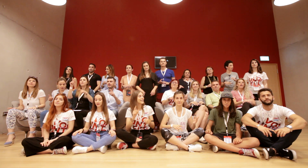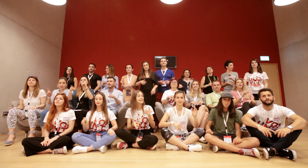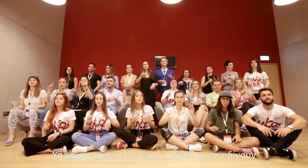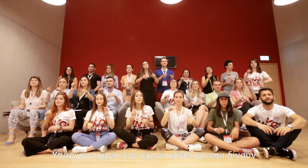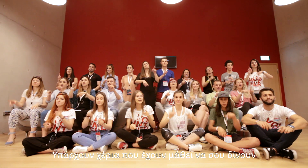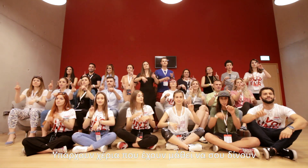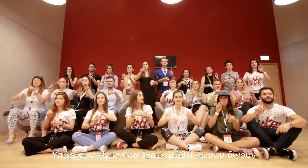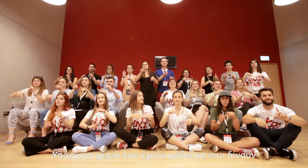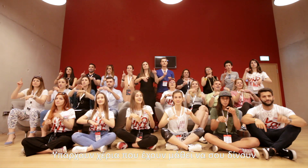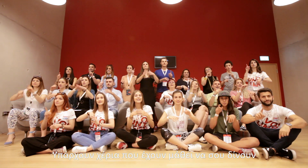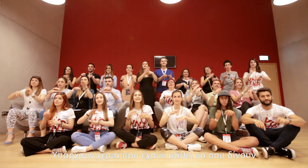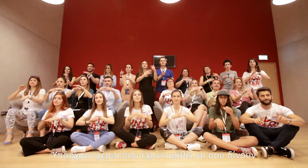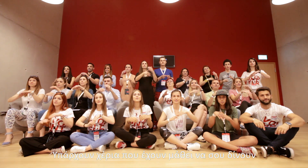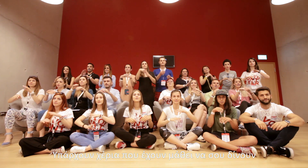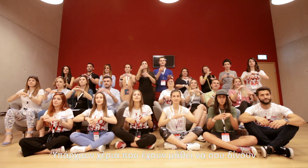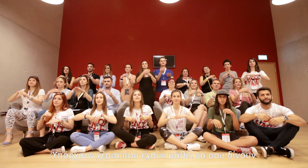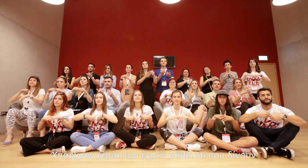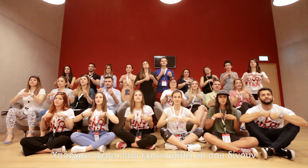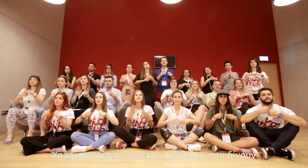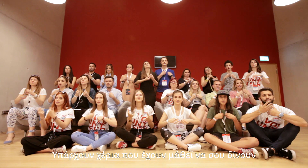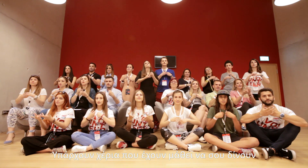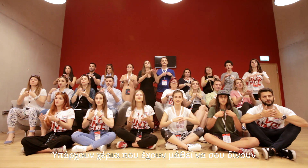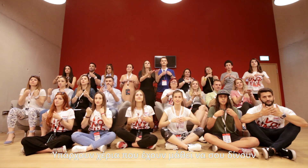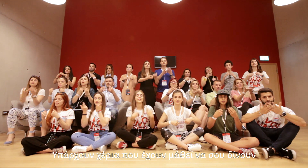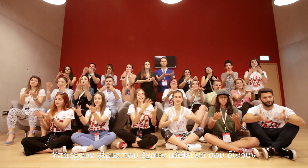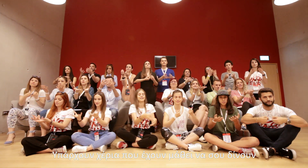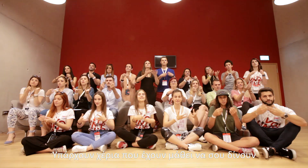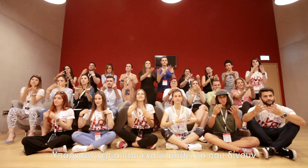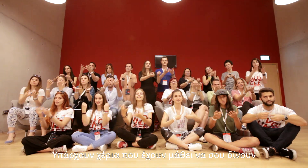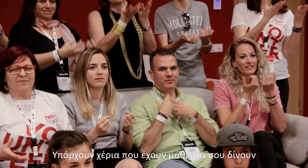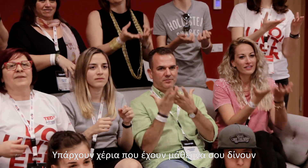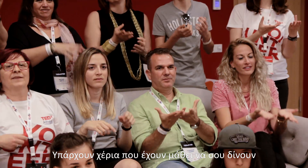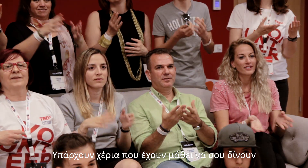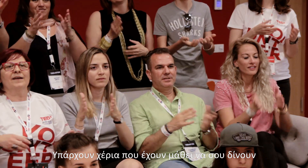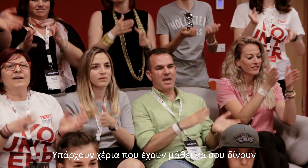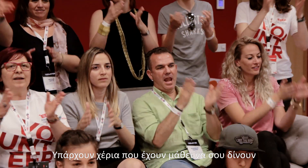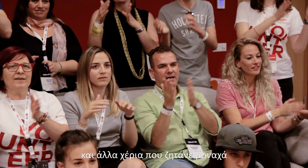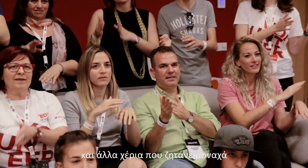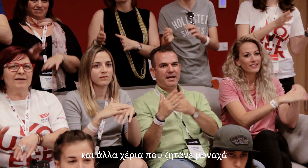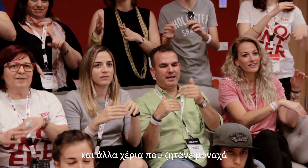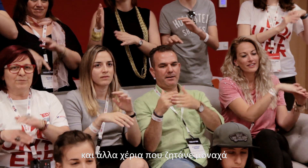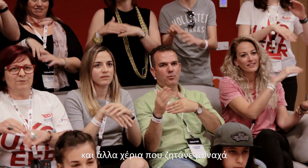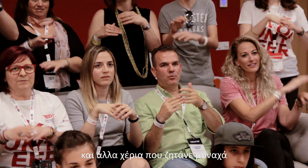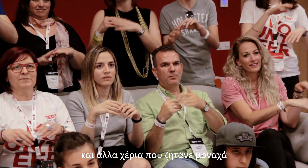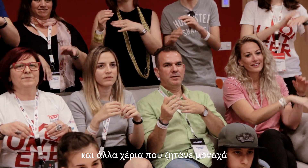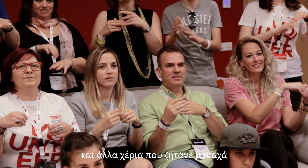Υπάρχουν χέρια που έχουν μάθει να σου δίνουν και άλλα χέρια που